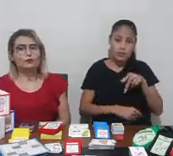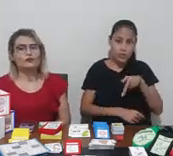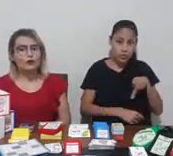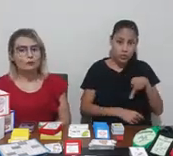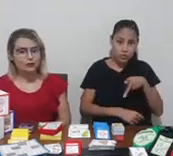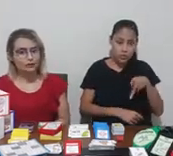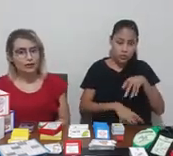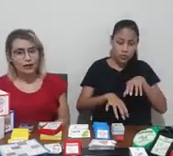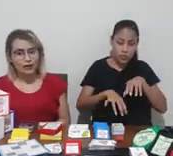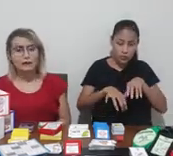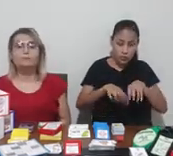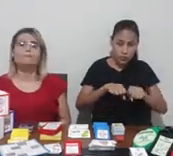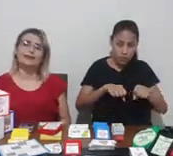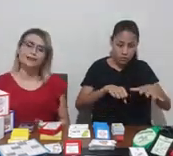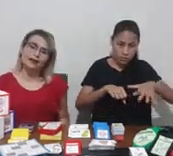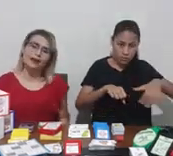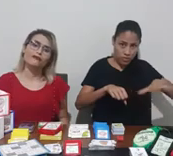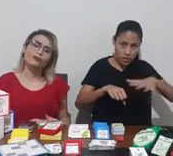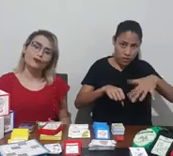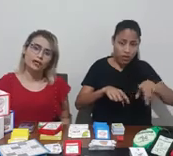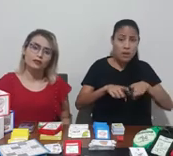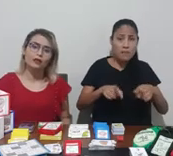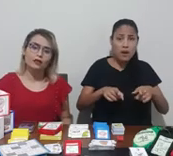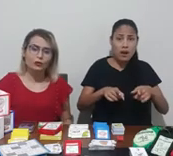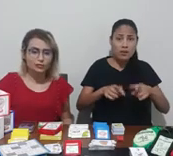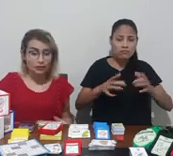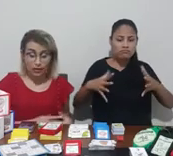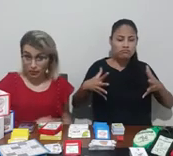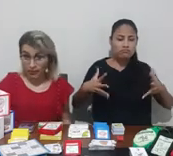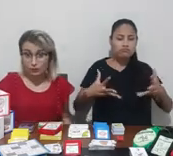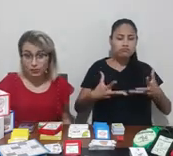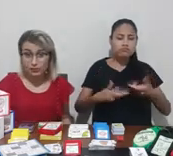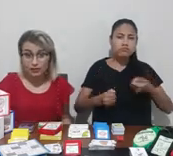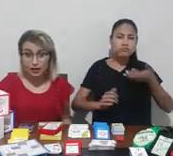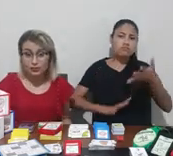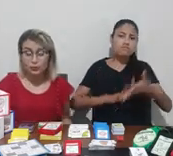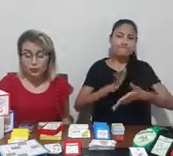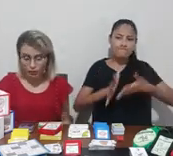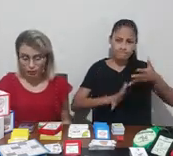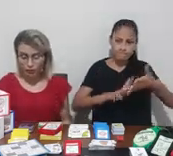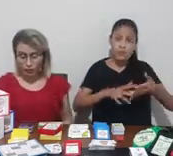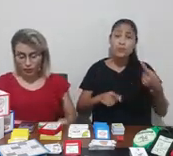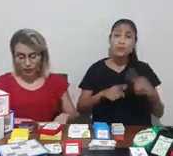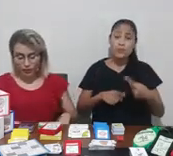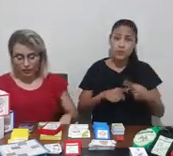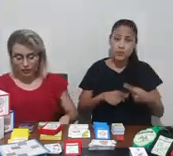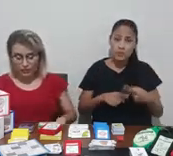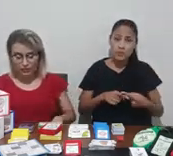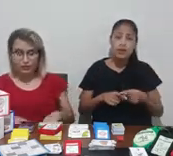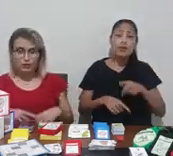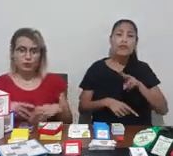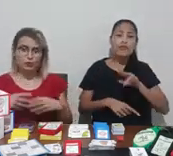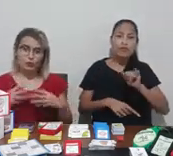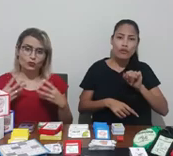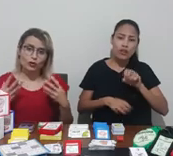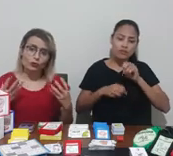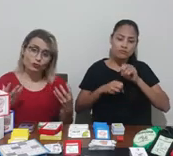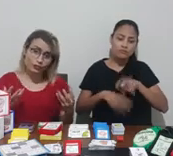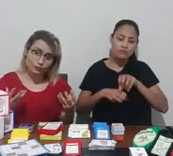professor formado na área, mas que é fluente em língua de sinais. Por quê? Porque ele vai lecionar